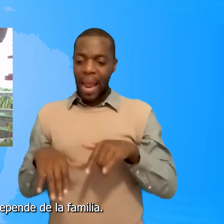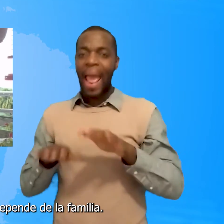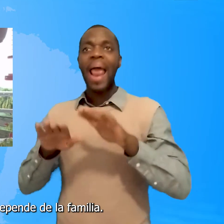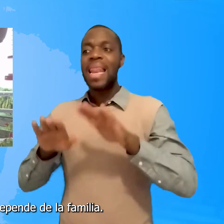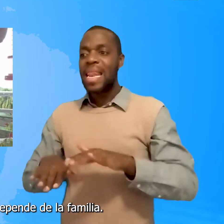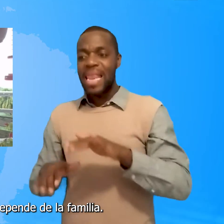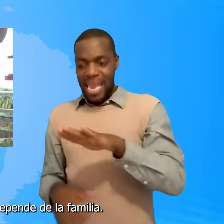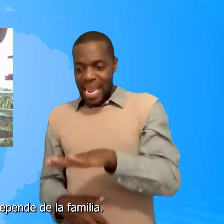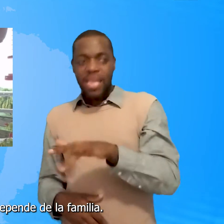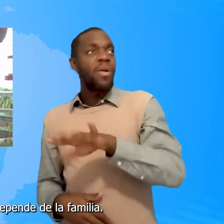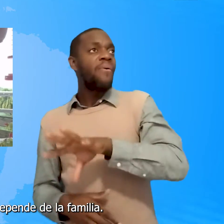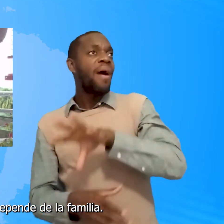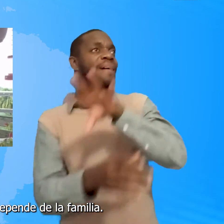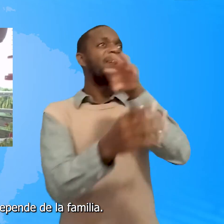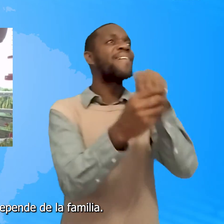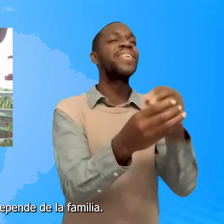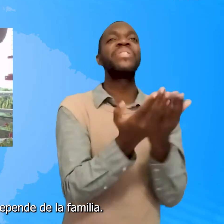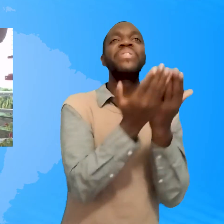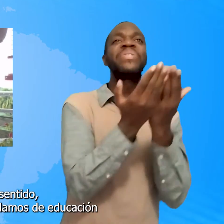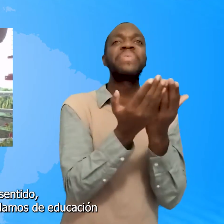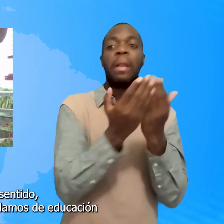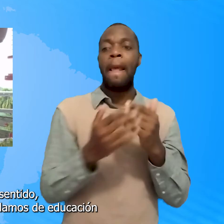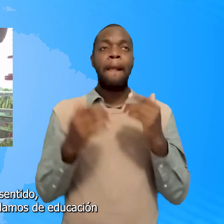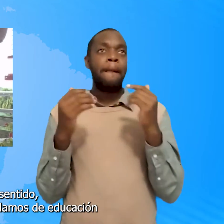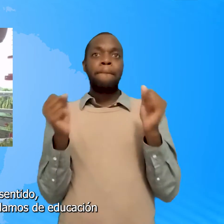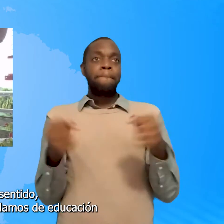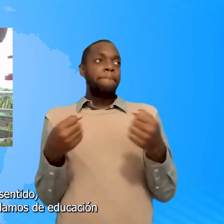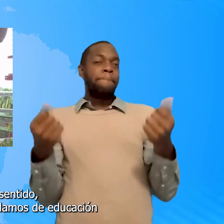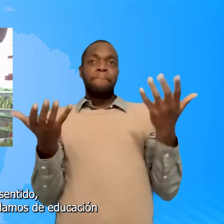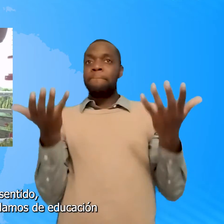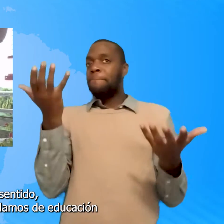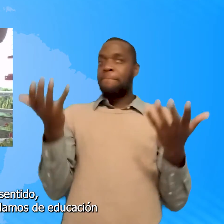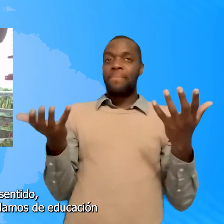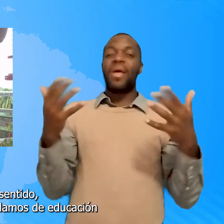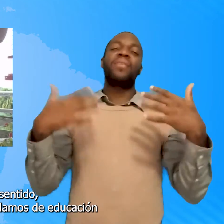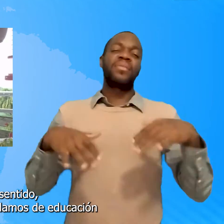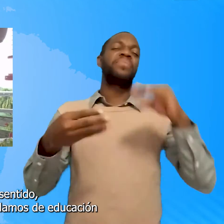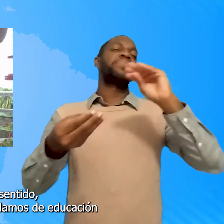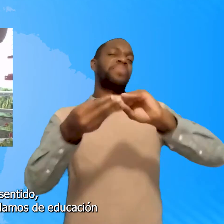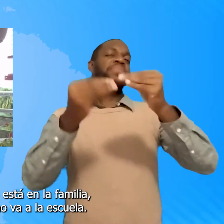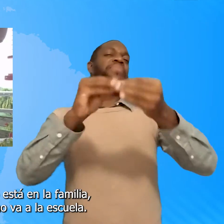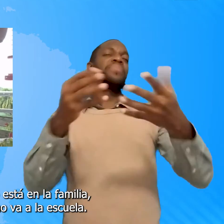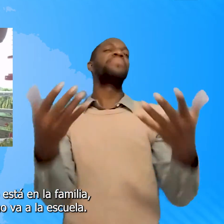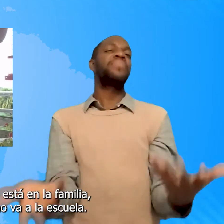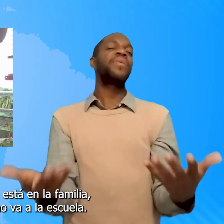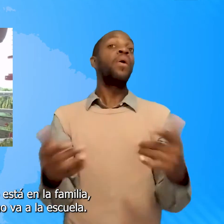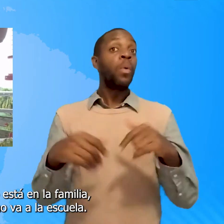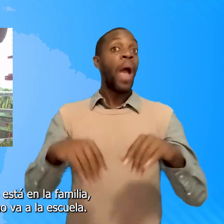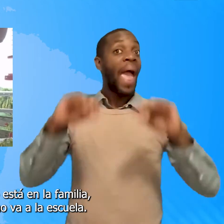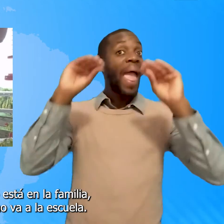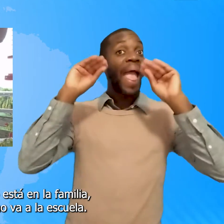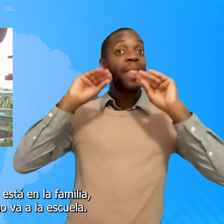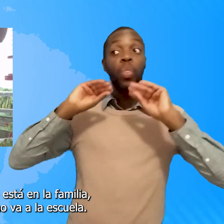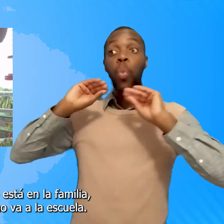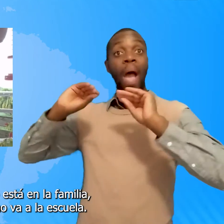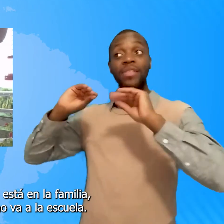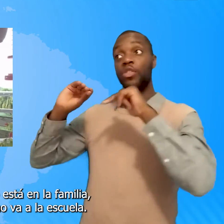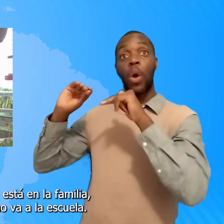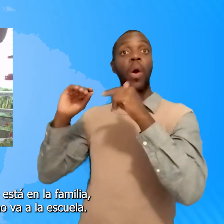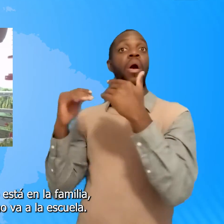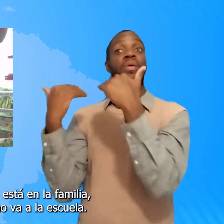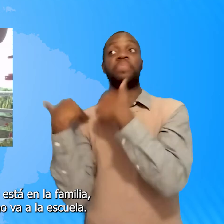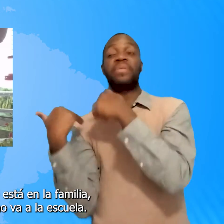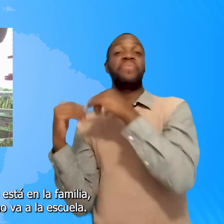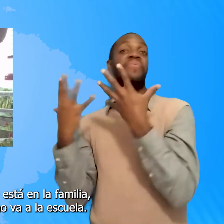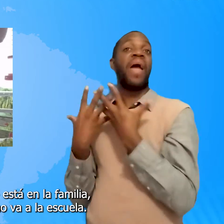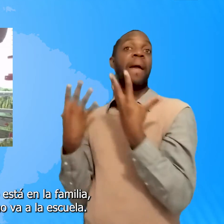la educación depende de la familia en este sentido, porque cuando hablamos de educación a distancia, el niño está en la familia, está en la